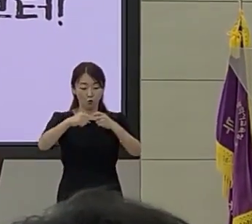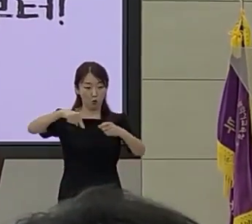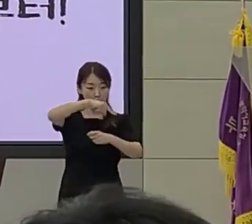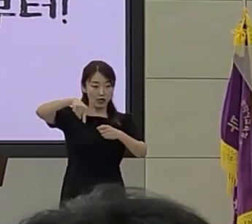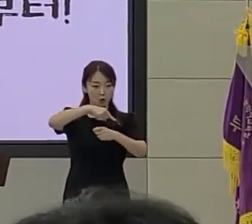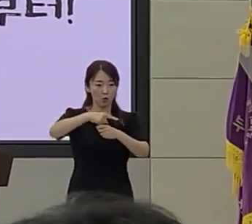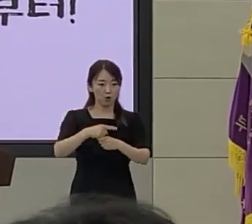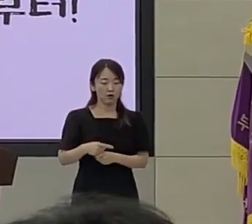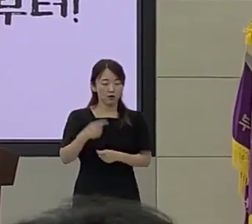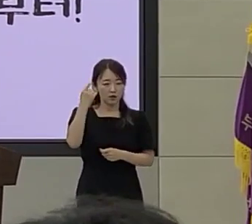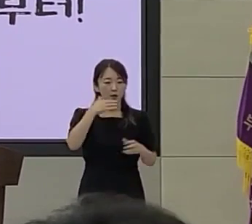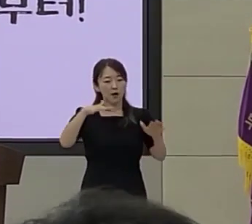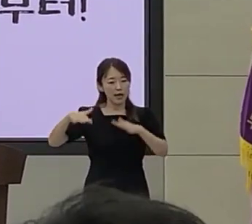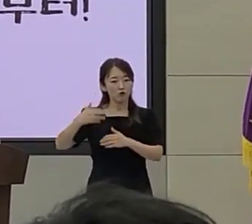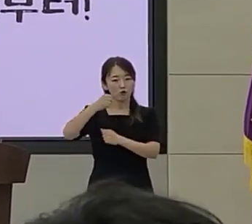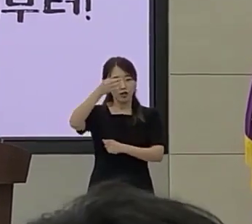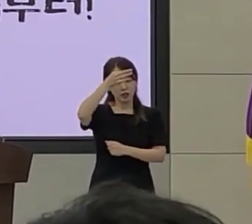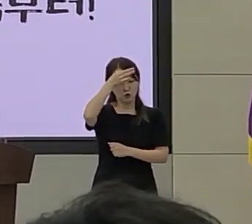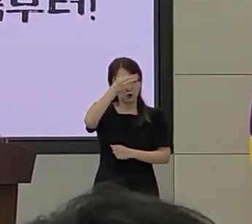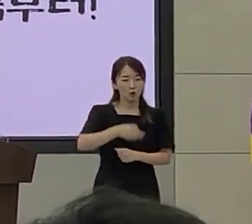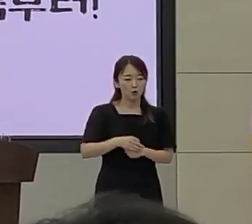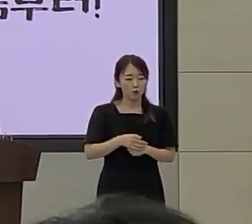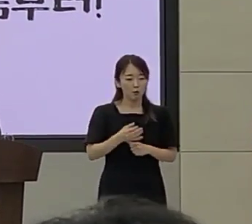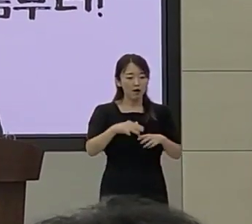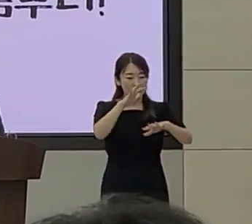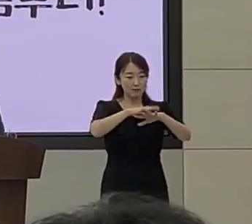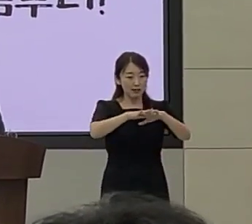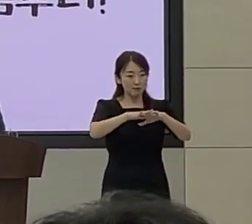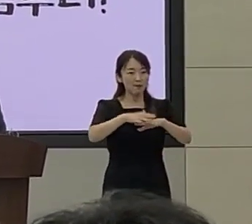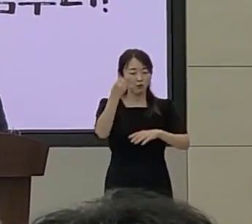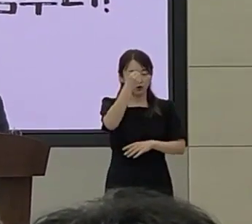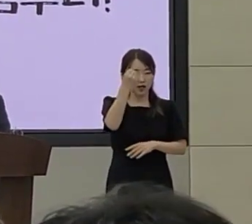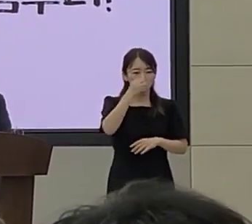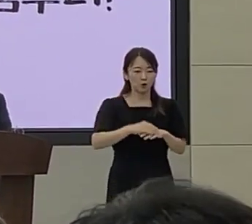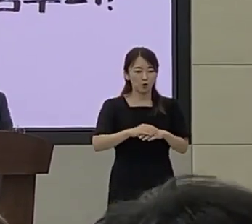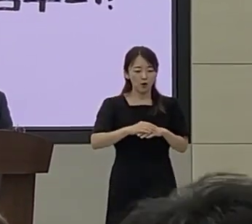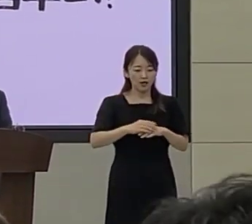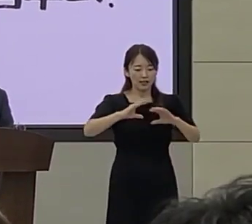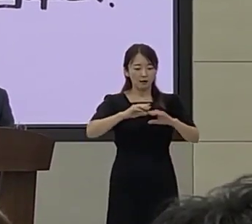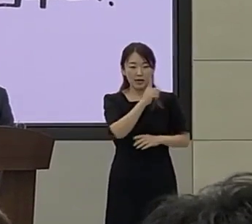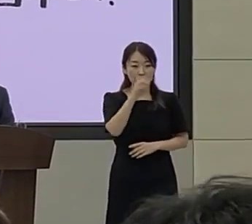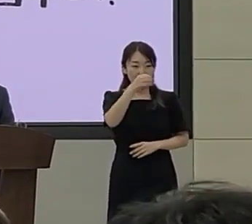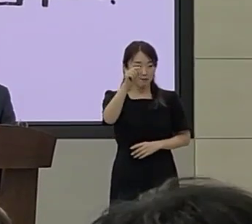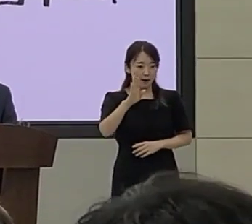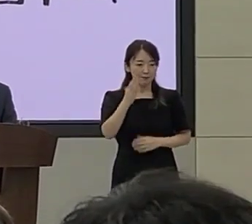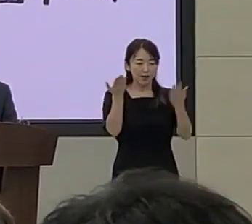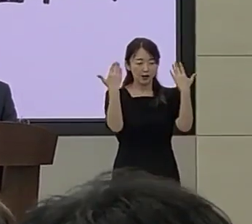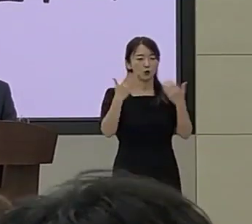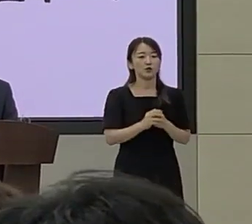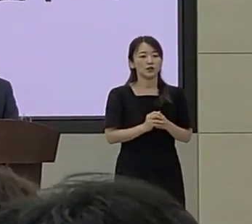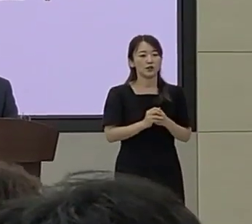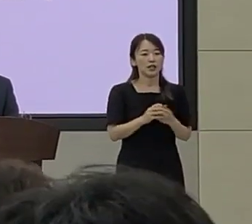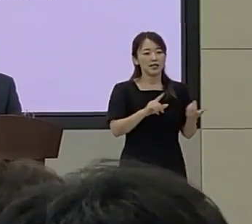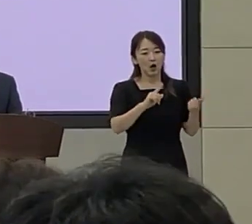원자력, 해군과학기술고, 우장춘 스마트팜고, 글로벌 K-POP 스쿨 등